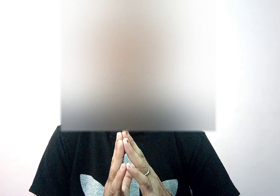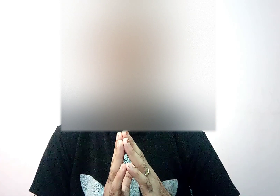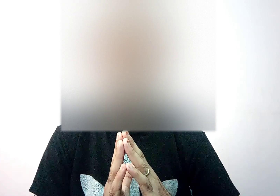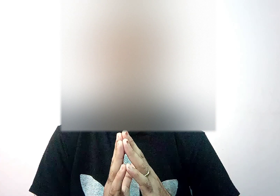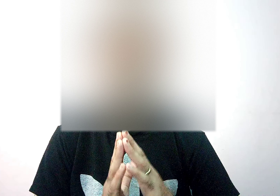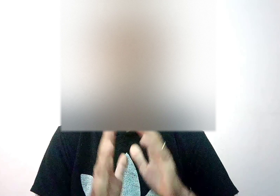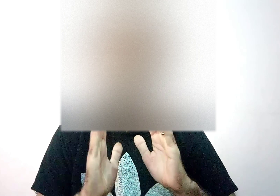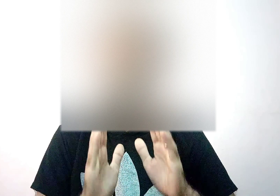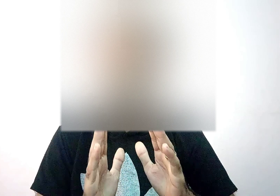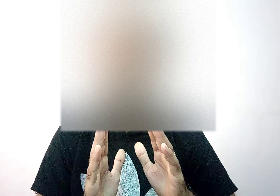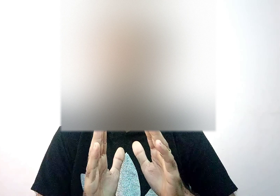في وجود